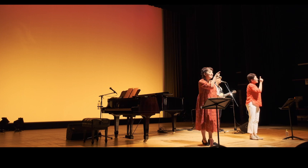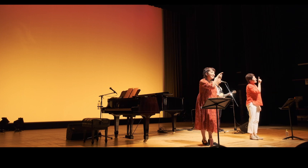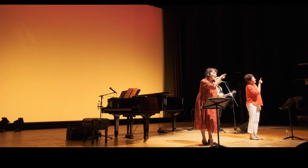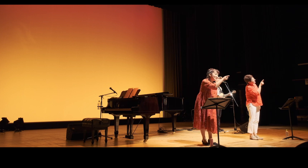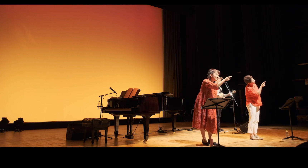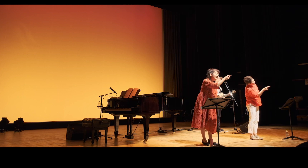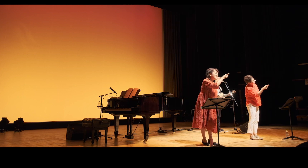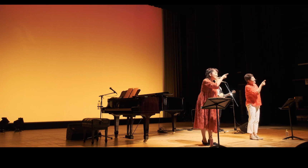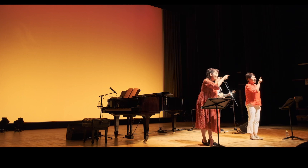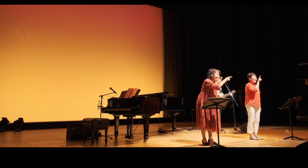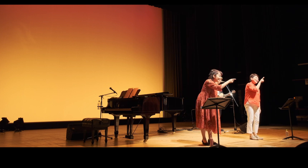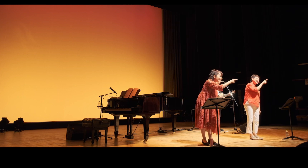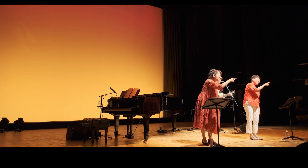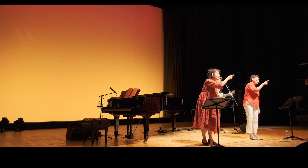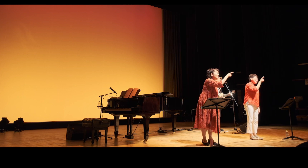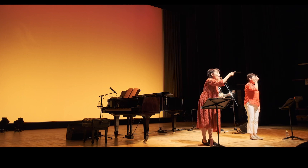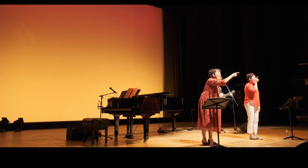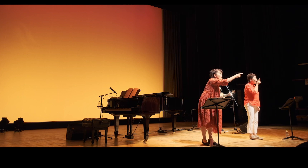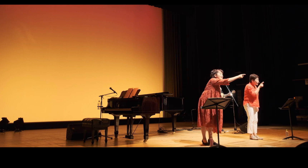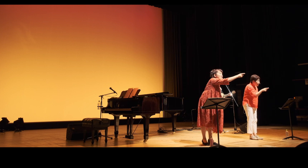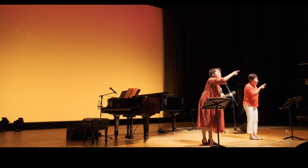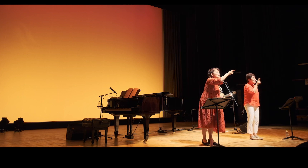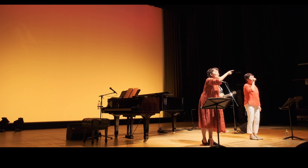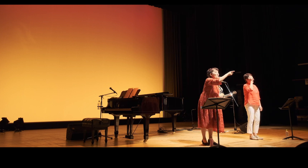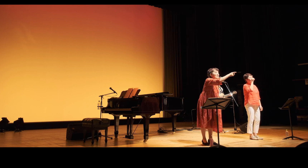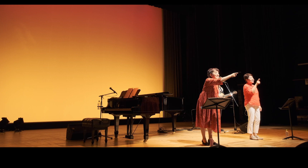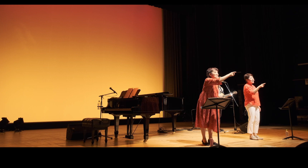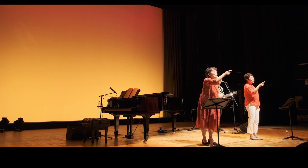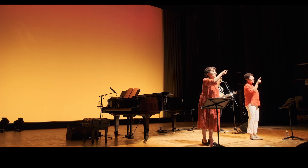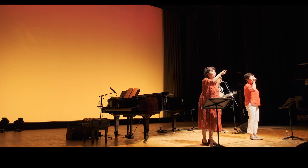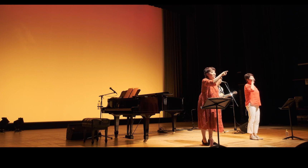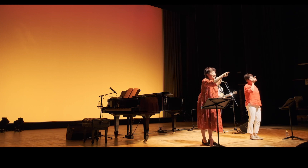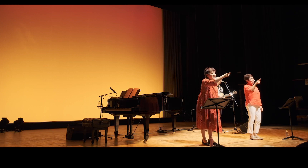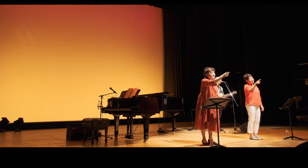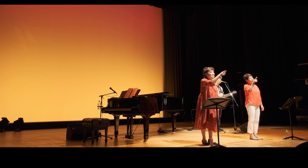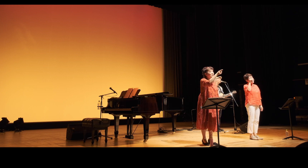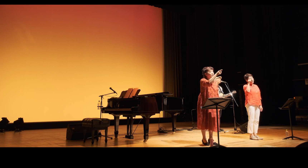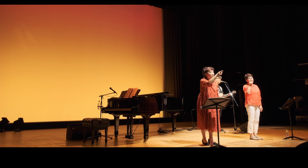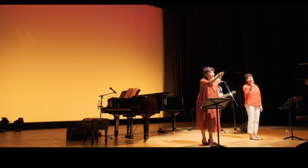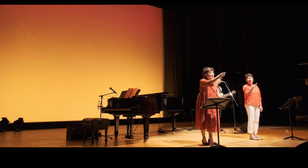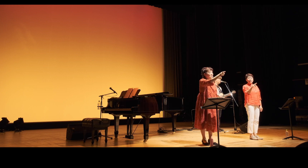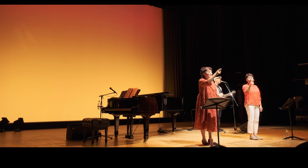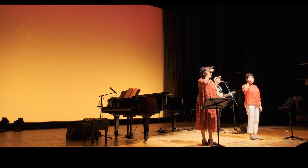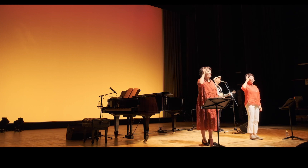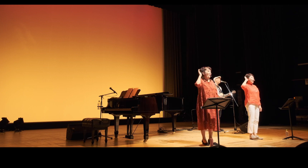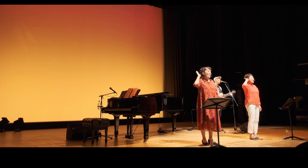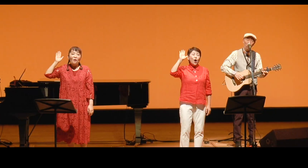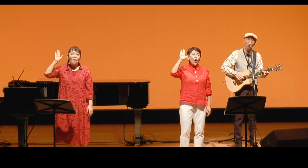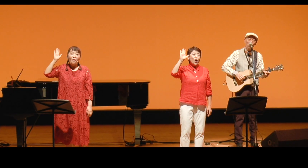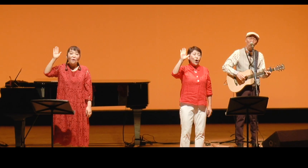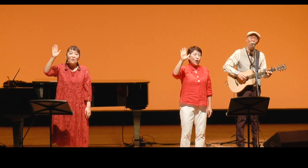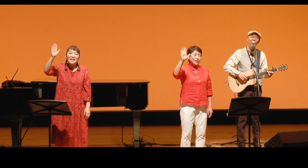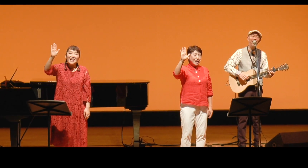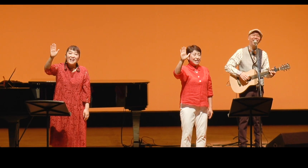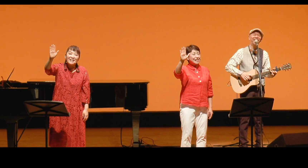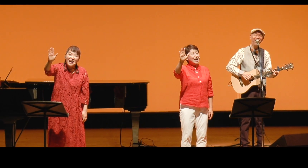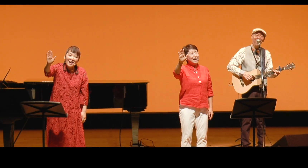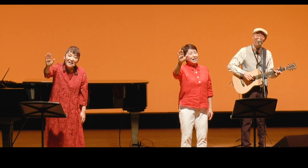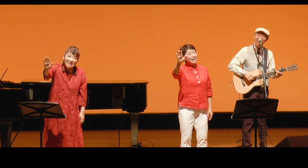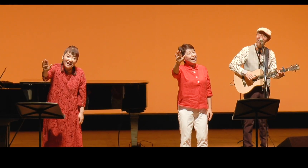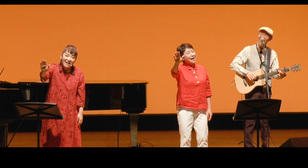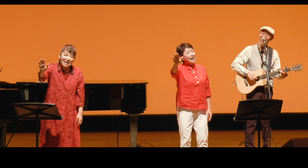と君と君と君と君と君と君と、